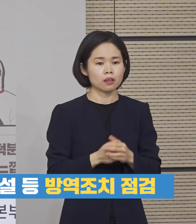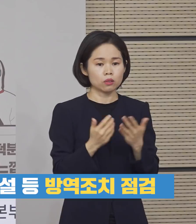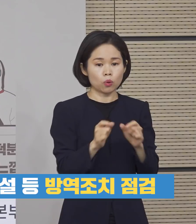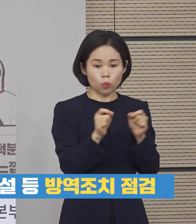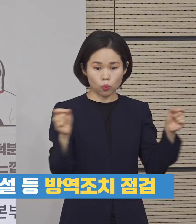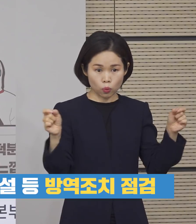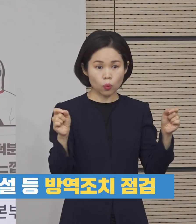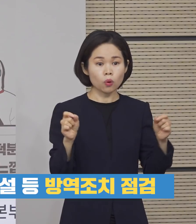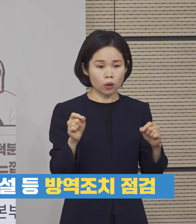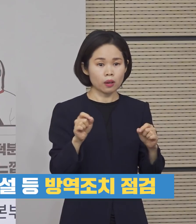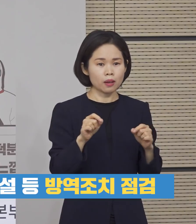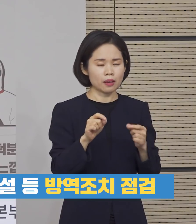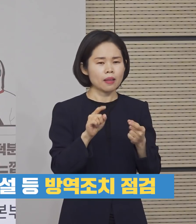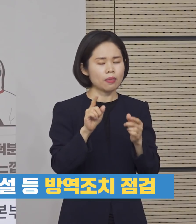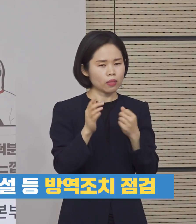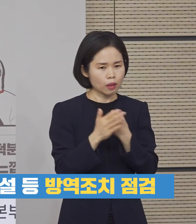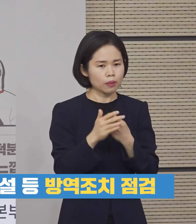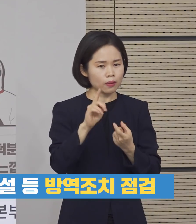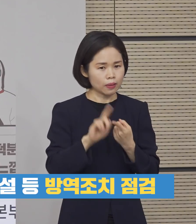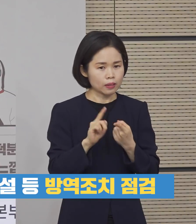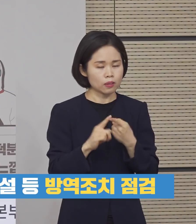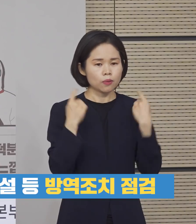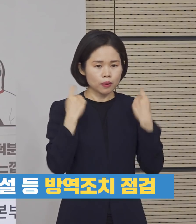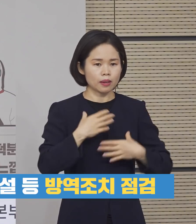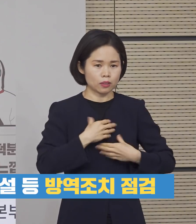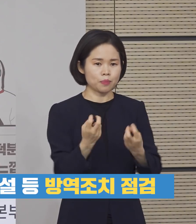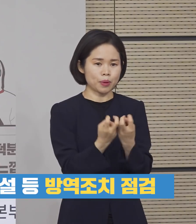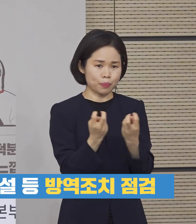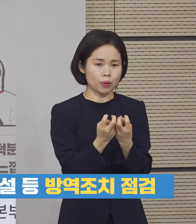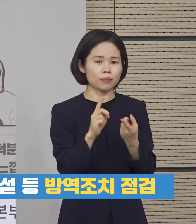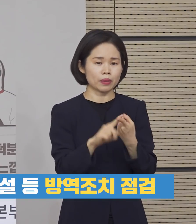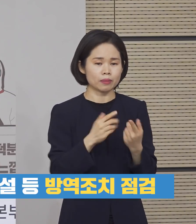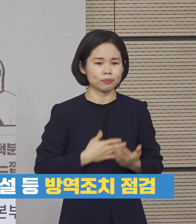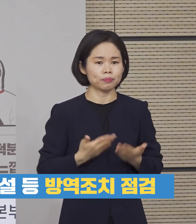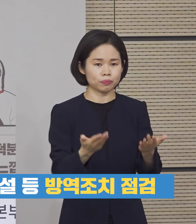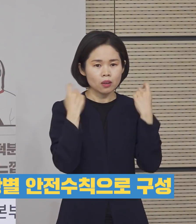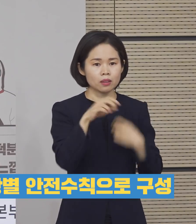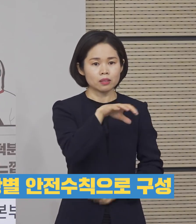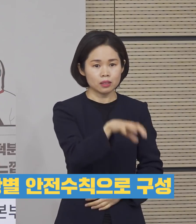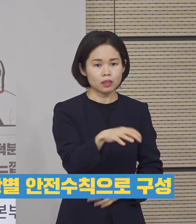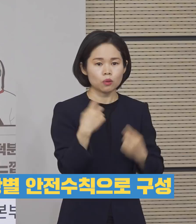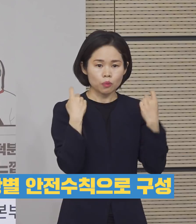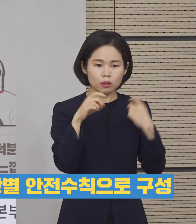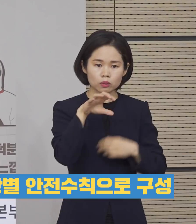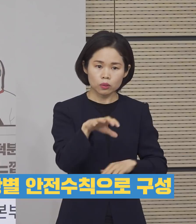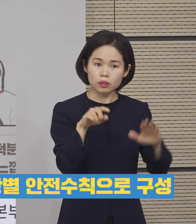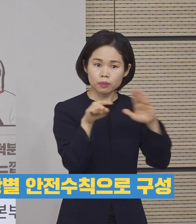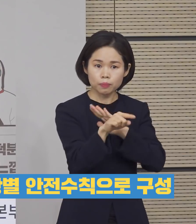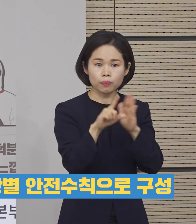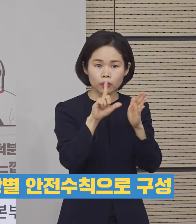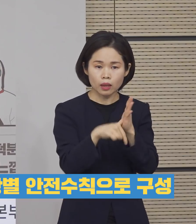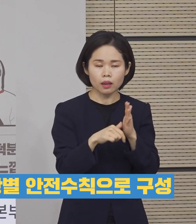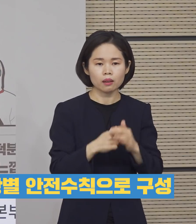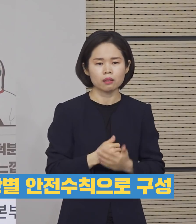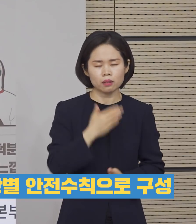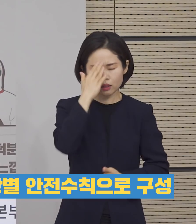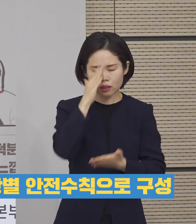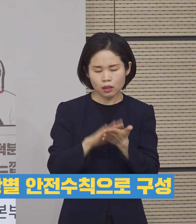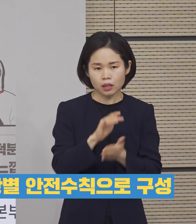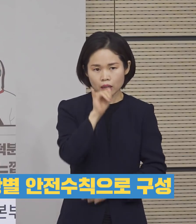먼저 연휴 기간 대비 안전 관광 방안에 대하여 설명드리겠습니다. 기본적으로는